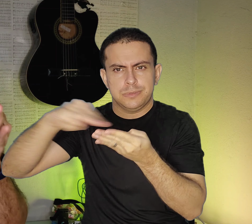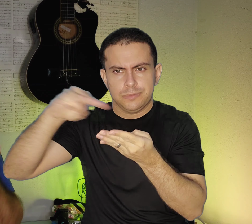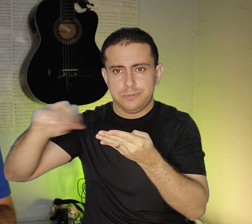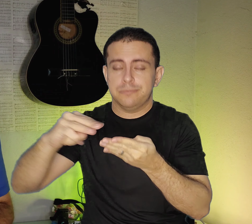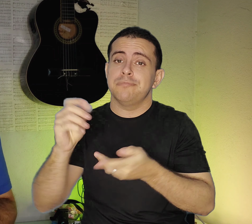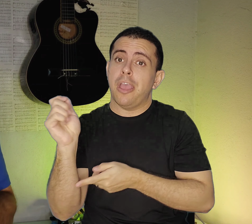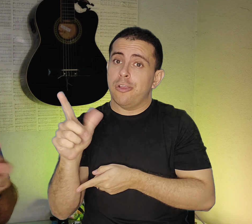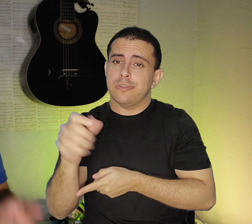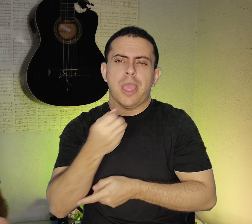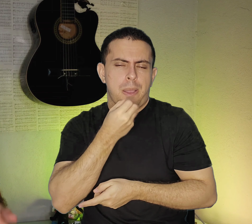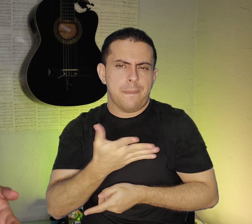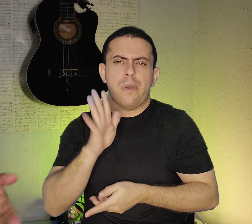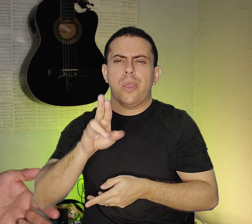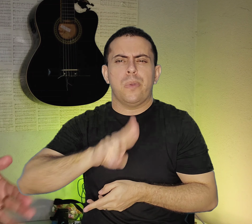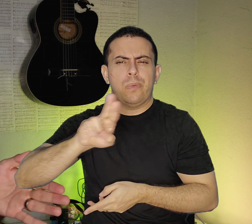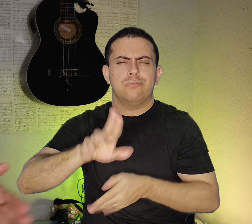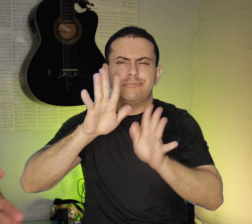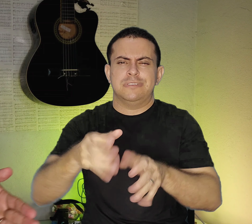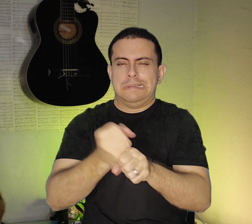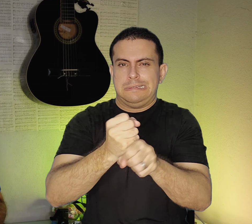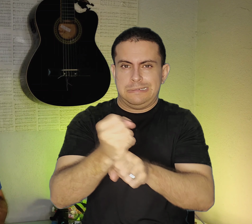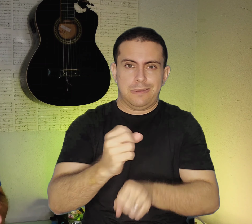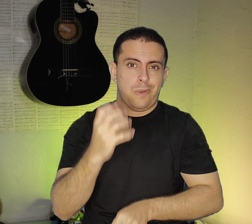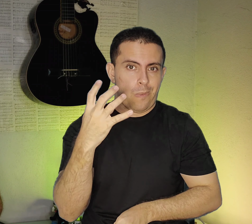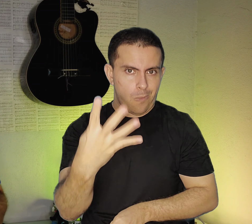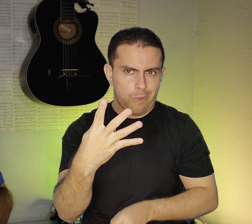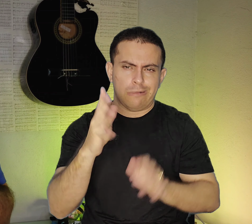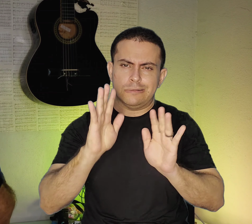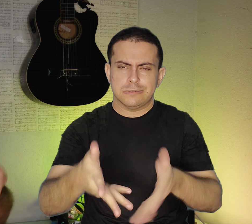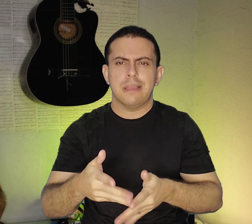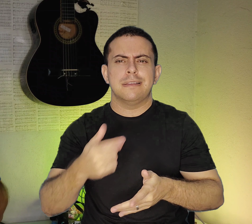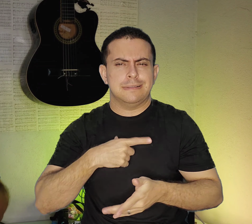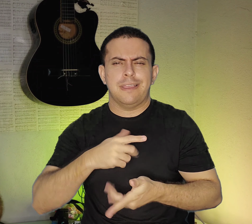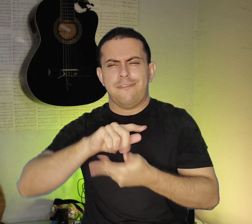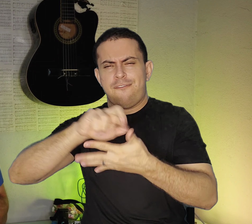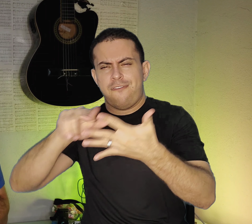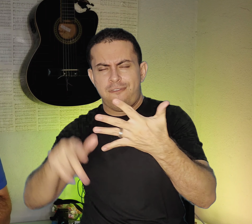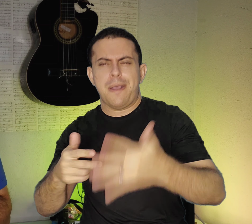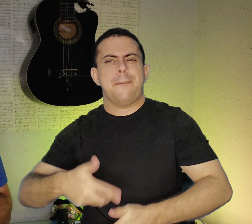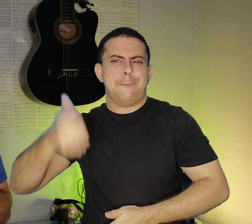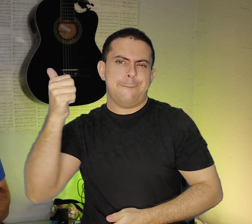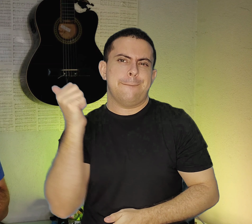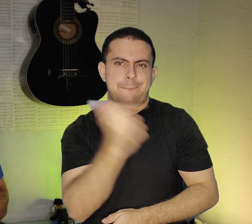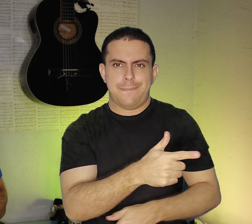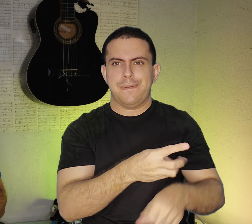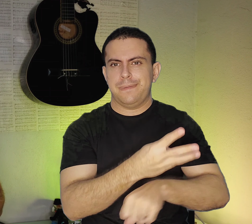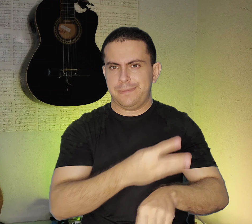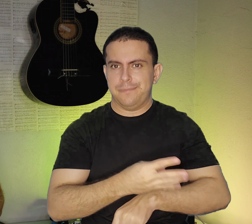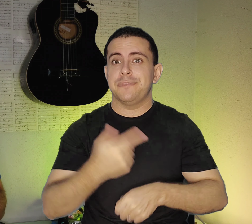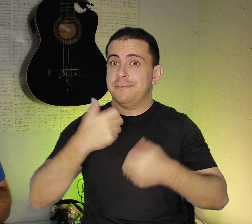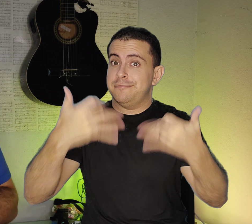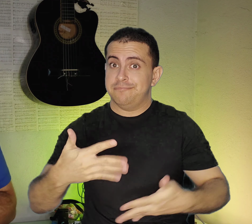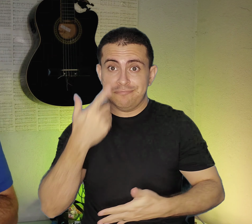ótimo aplicativo, eu uso ele há cerca de uns 4 anos e tem várias vantagens sobre o WhatsApp e eu vou falar sobre